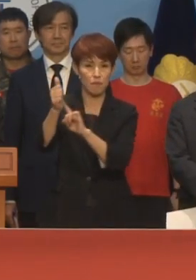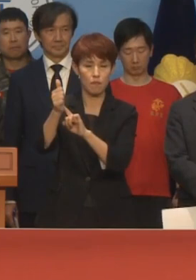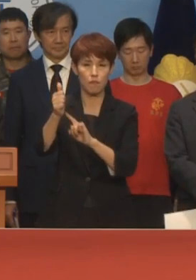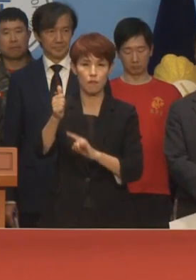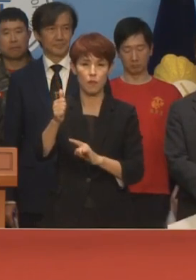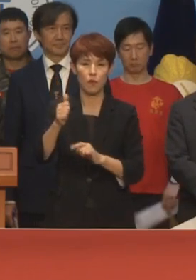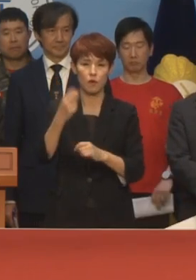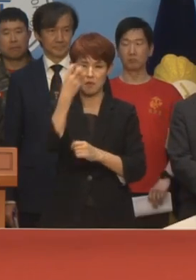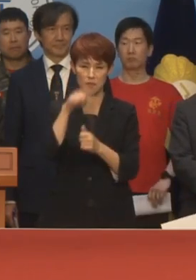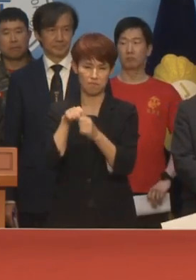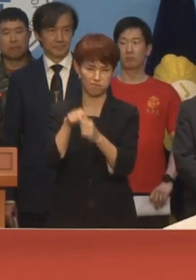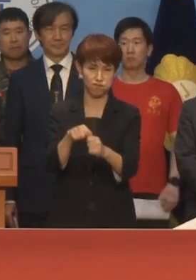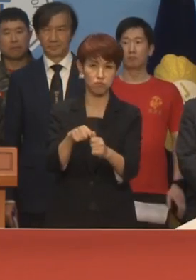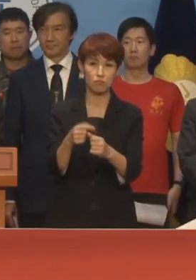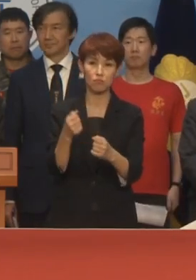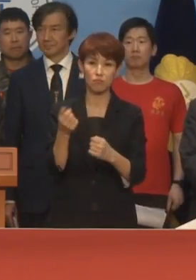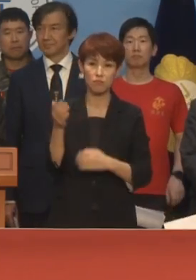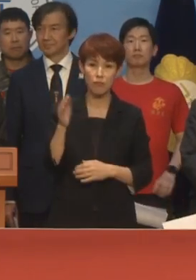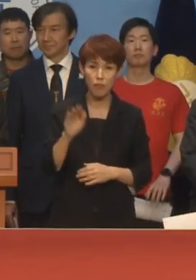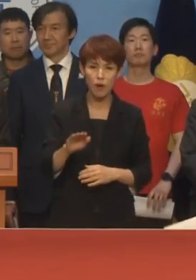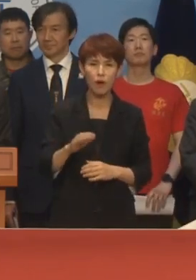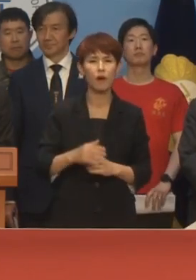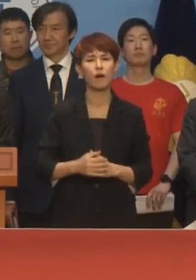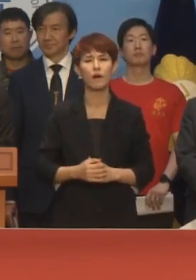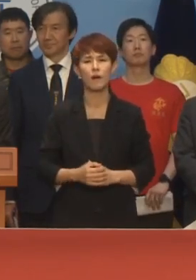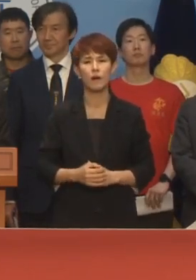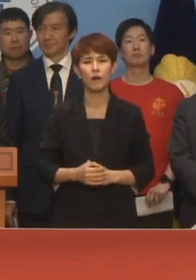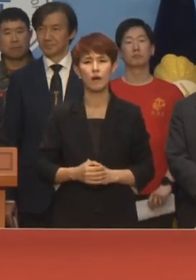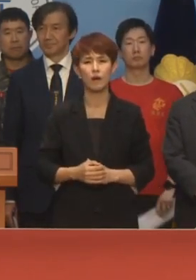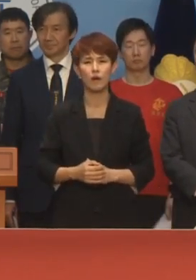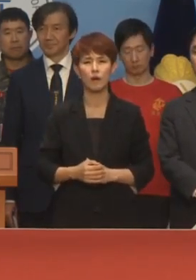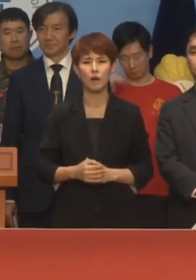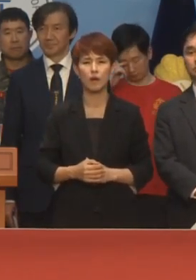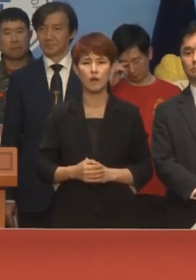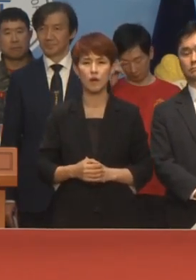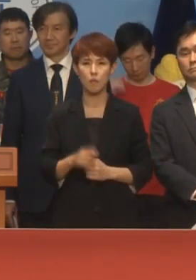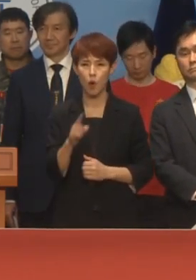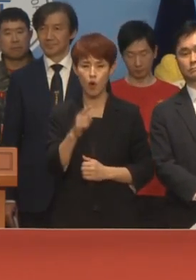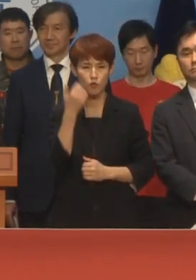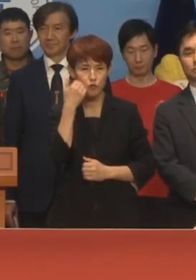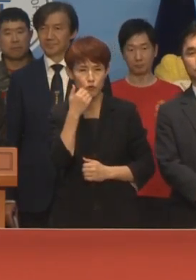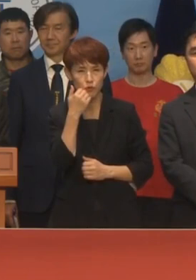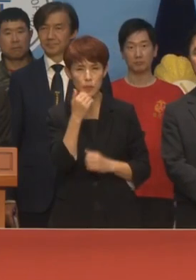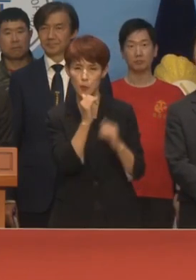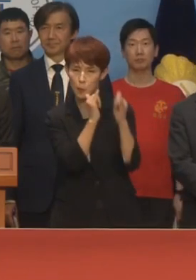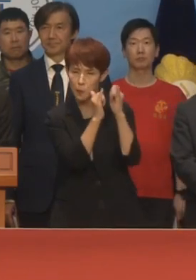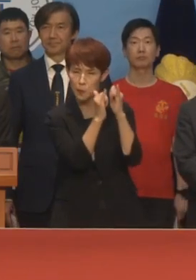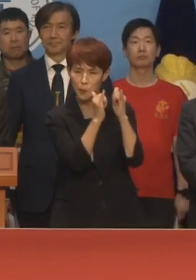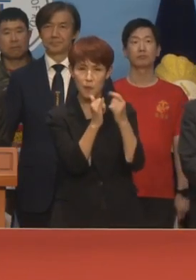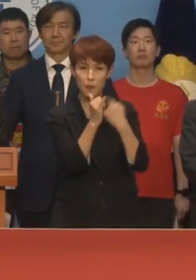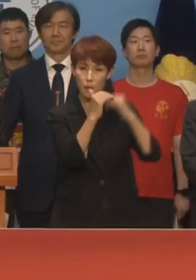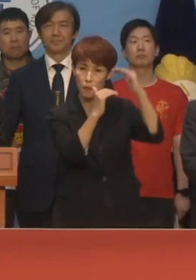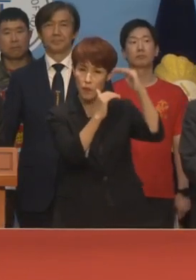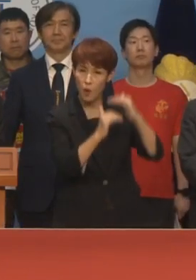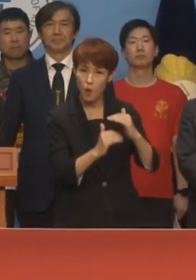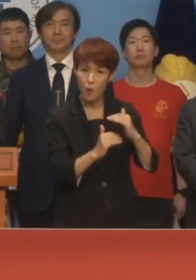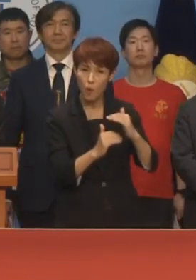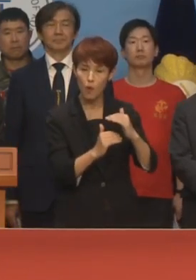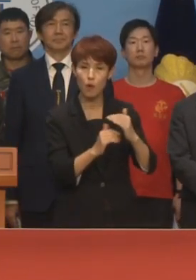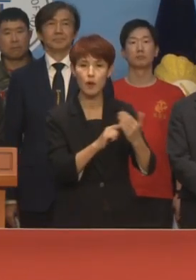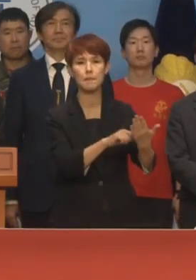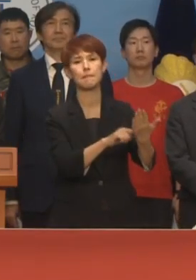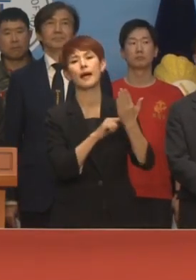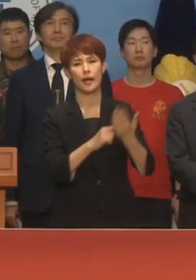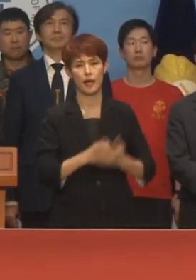기간에도 도청 방지된 비아폰을 이용해서 임성근 사단장과 수차례 통화한 사실도 보도가